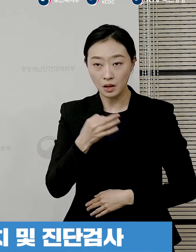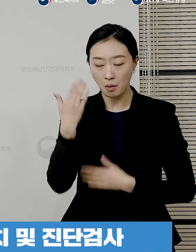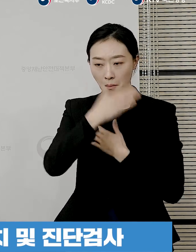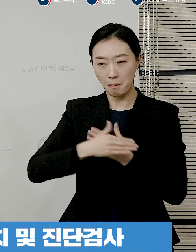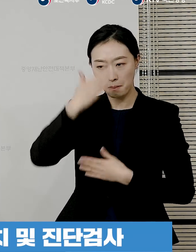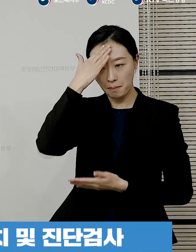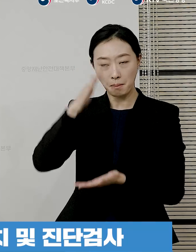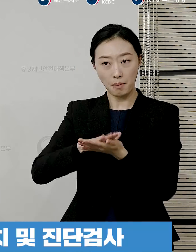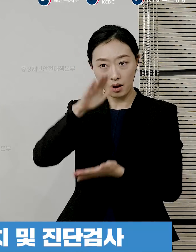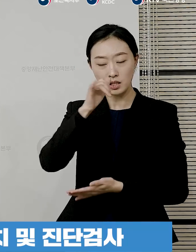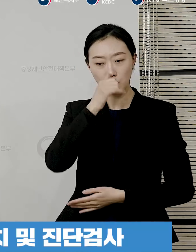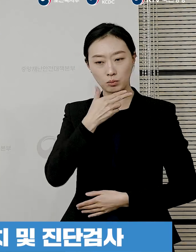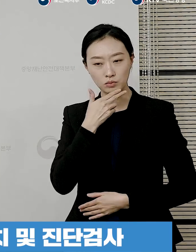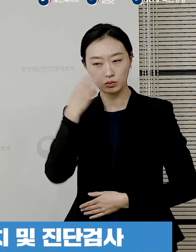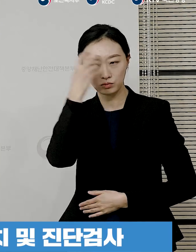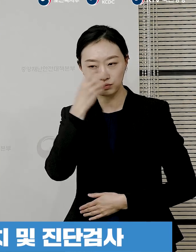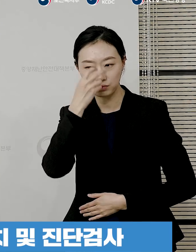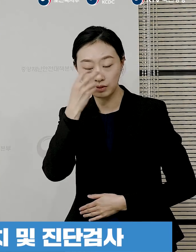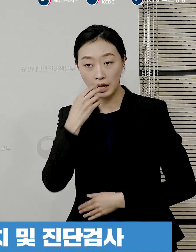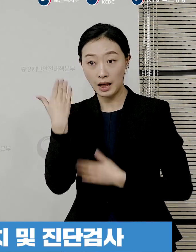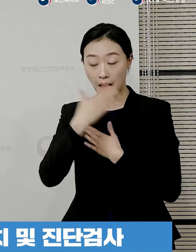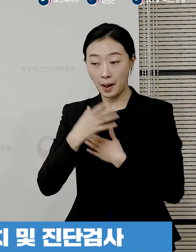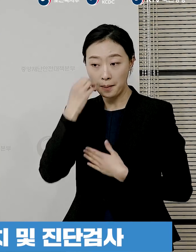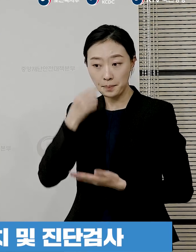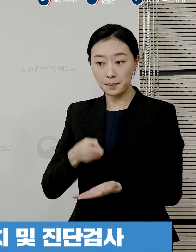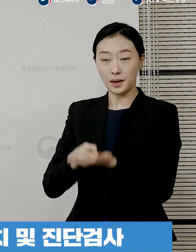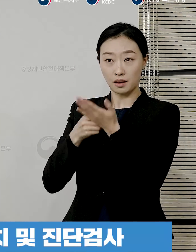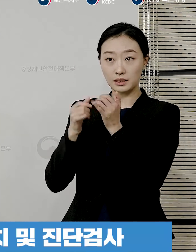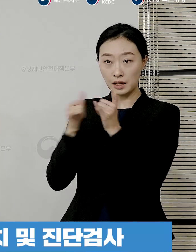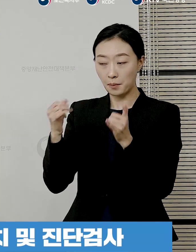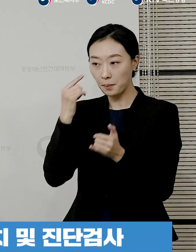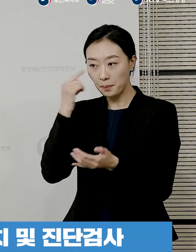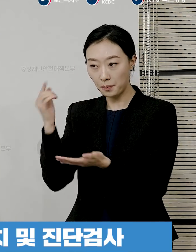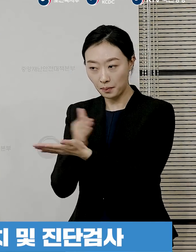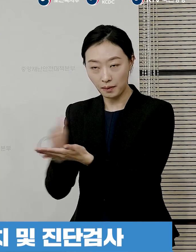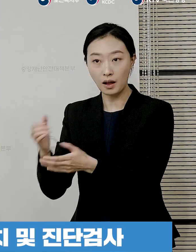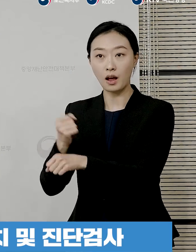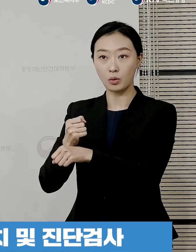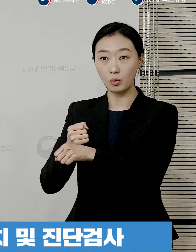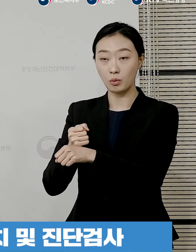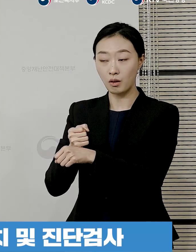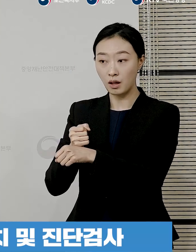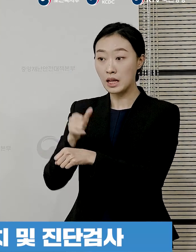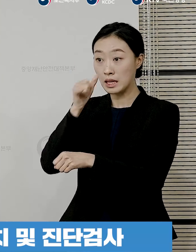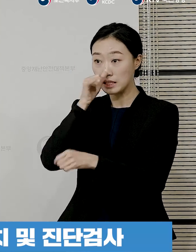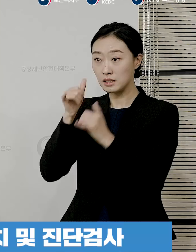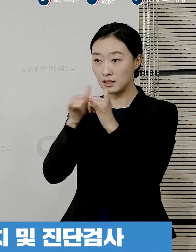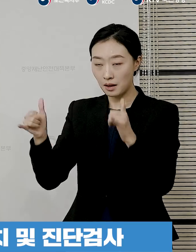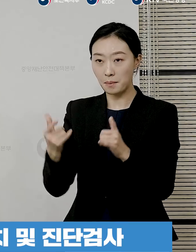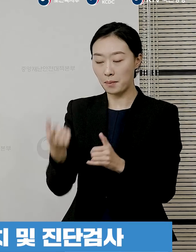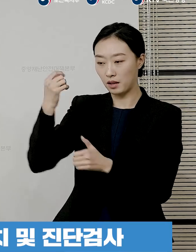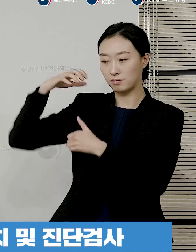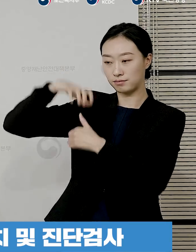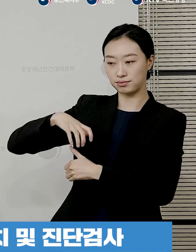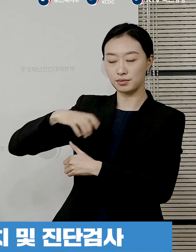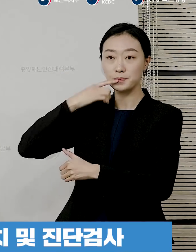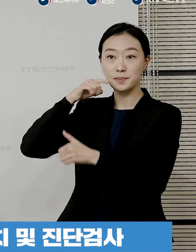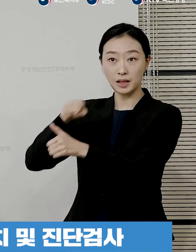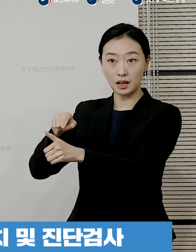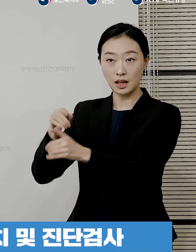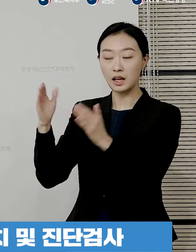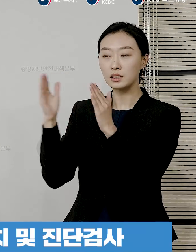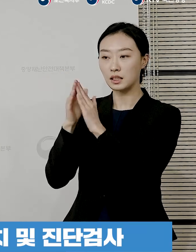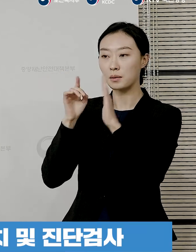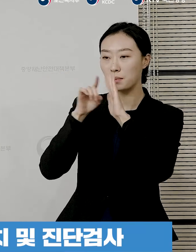또는 발열 증상이 있는지 여부를 확인해 유증상자를 파악하고 유증상자는 즉시